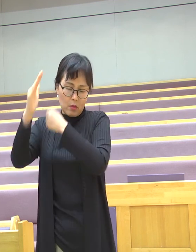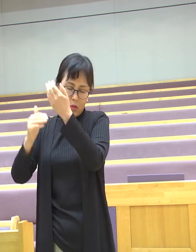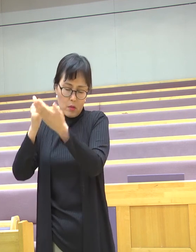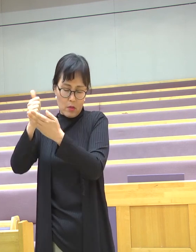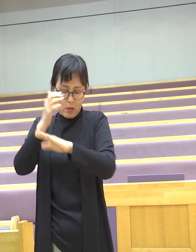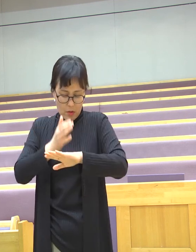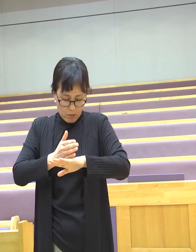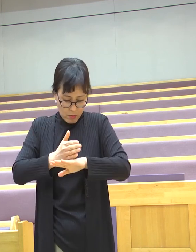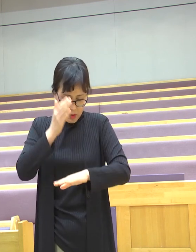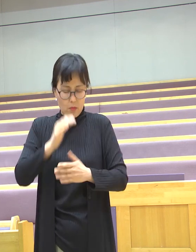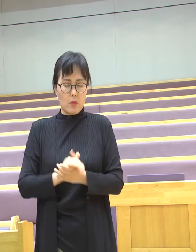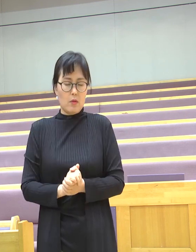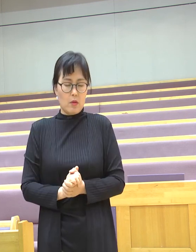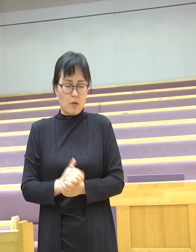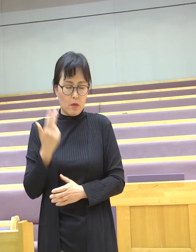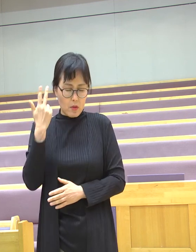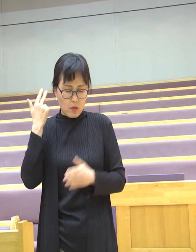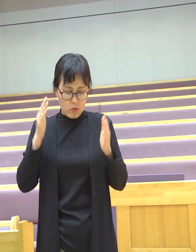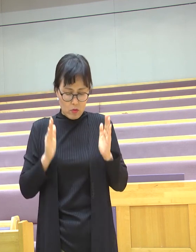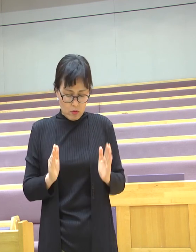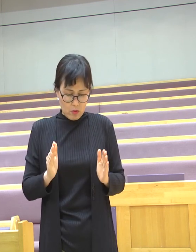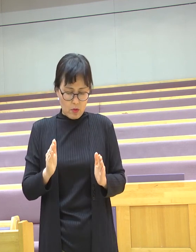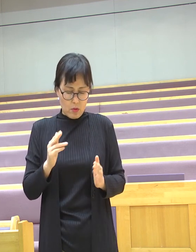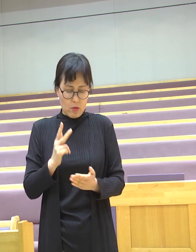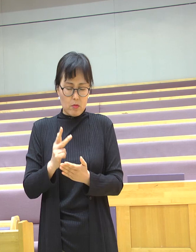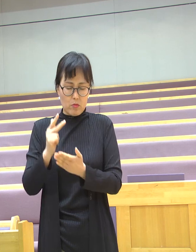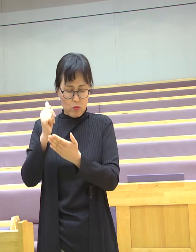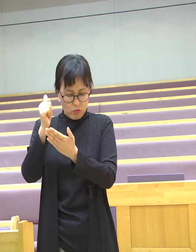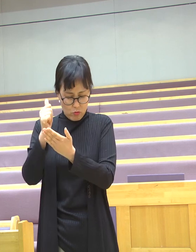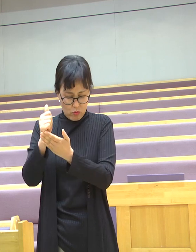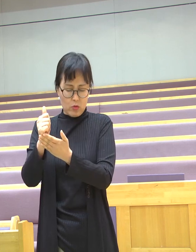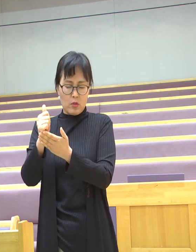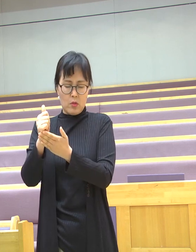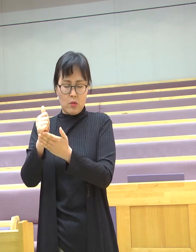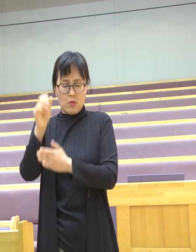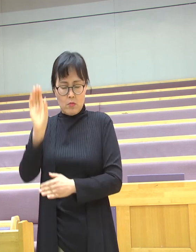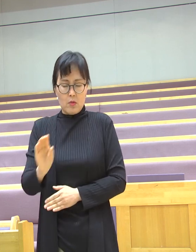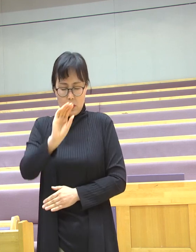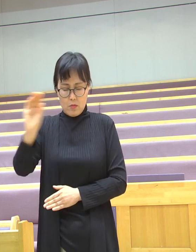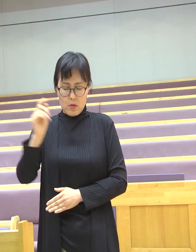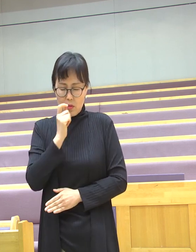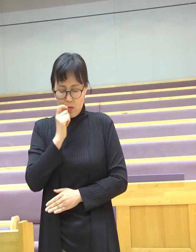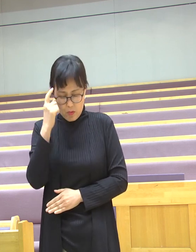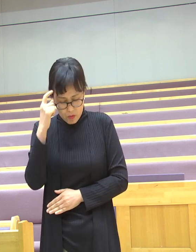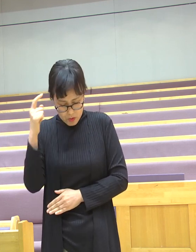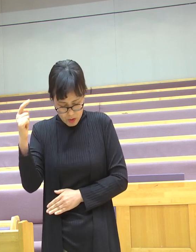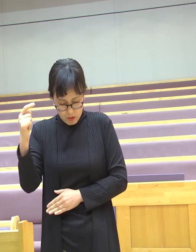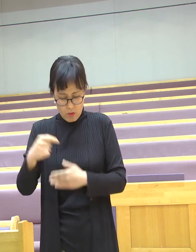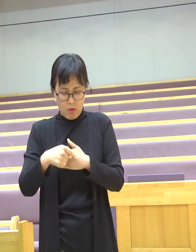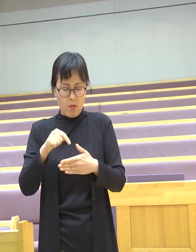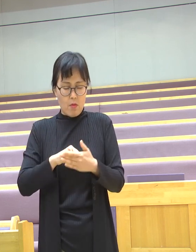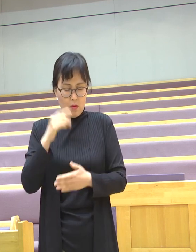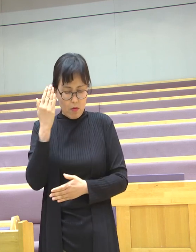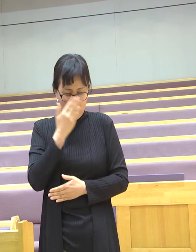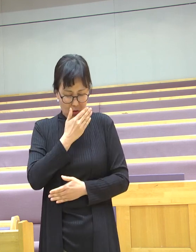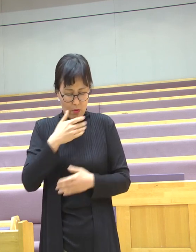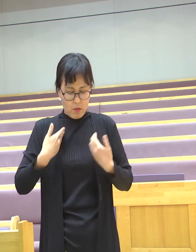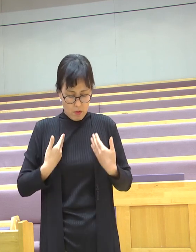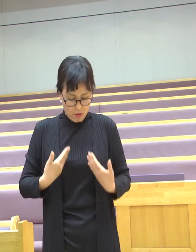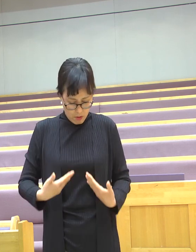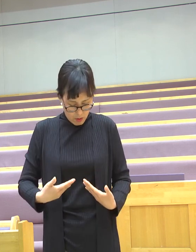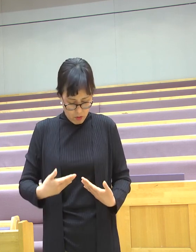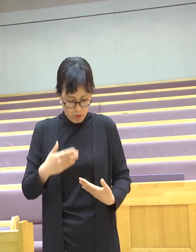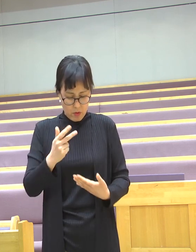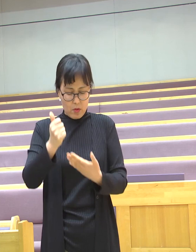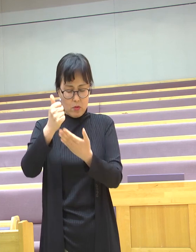보내주신 하나님 감사합니다. 이 한 주간 주께서 감당하신 십자가를 묵상하며 마음을